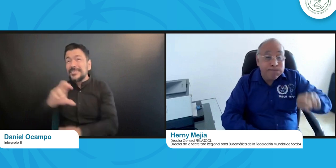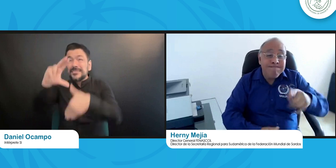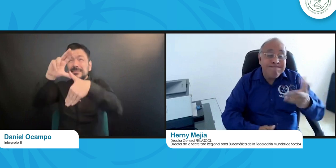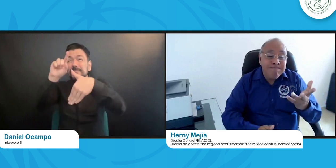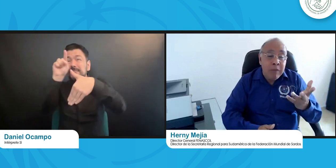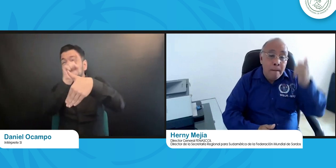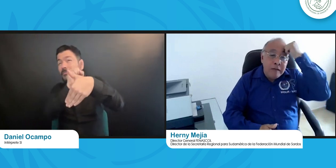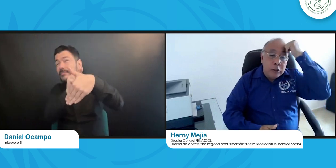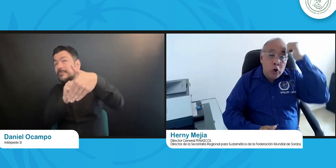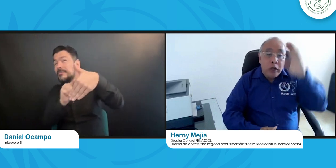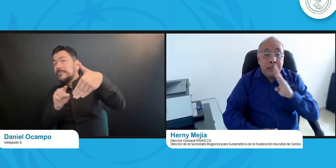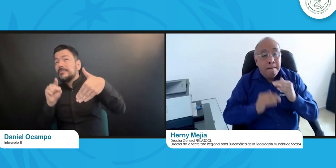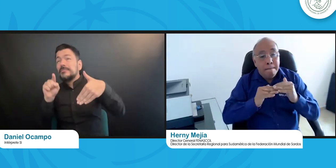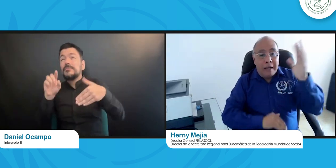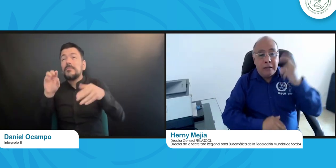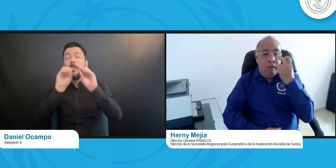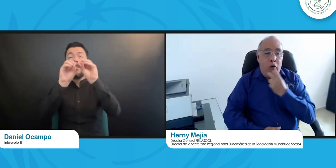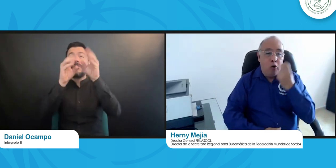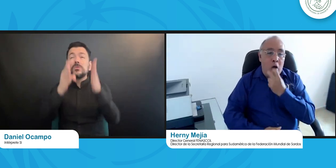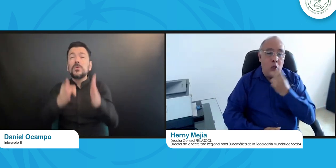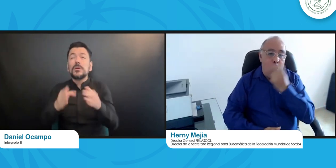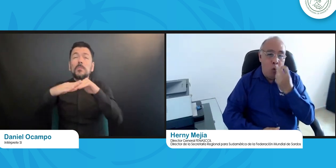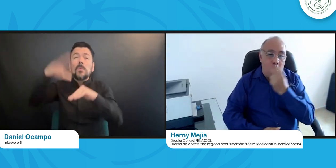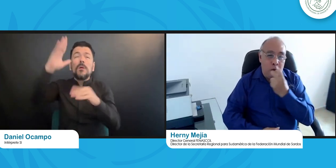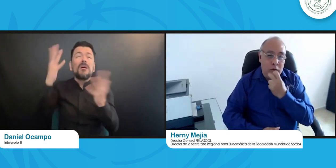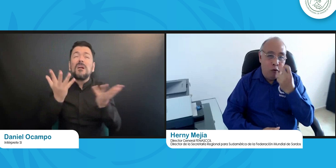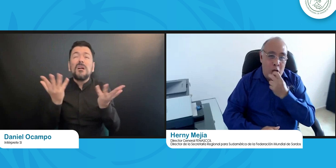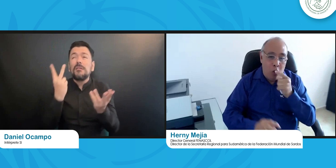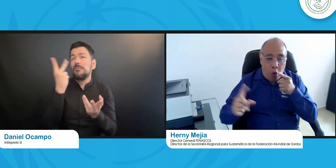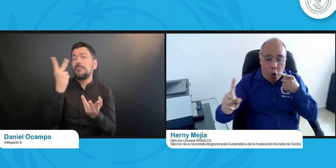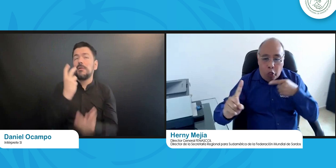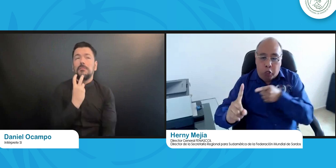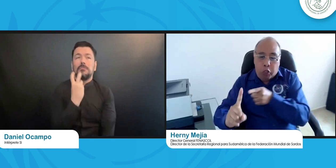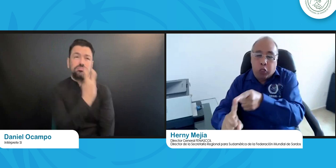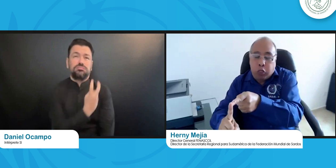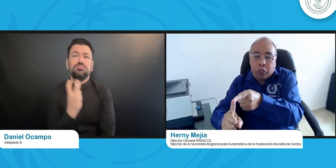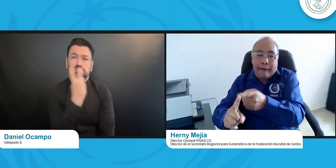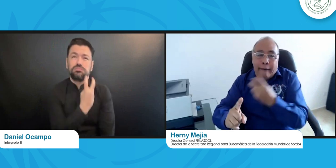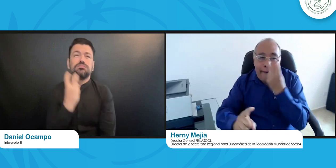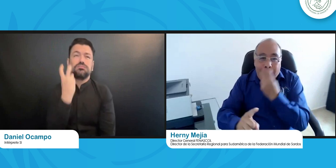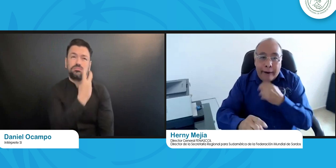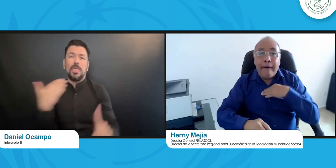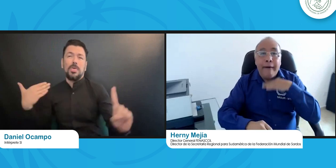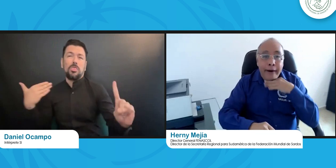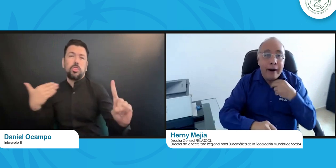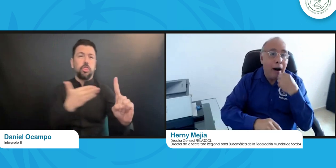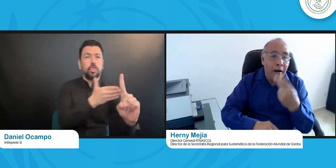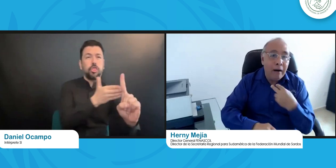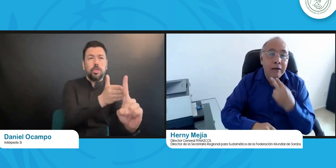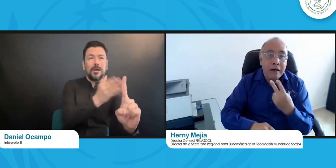los países latinoamericanos, podemos encontrar que esos profesores incluso